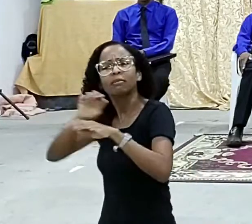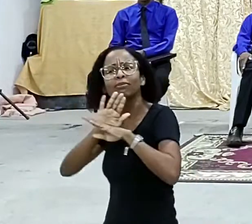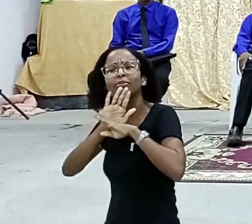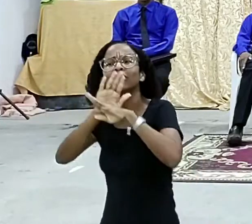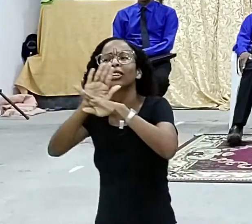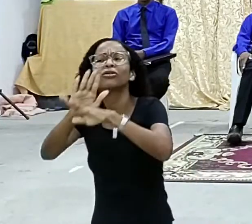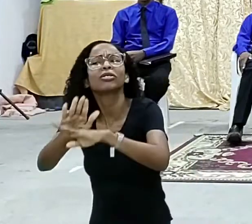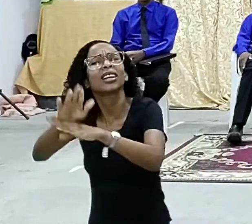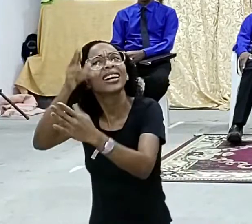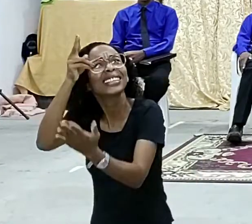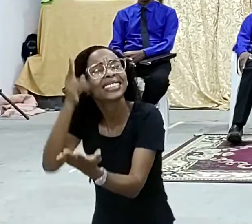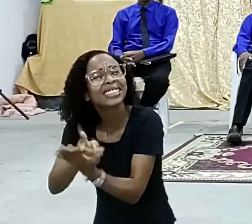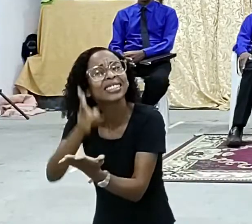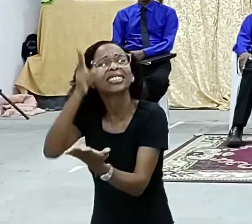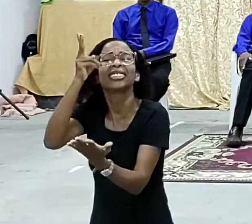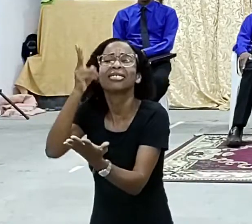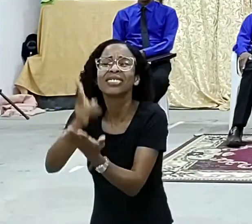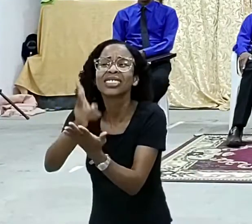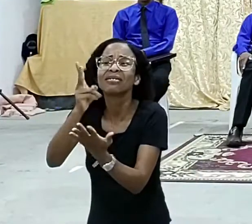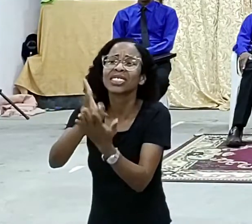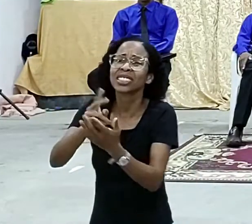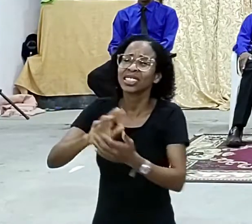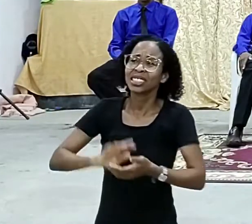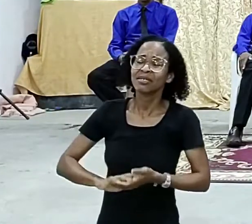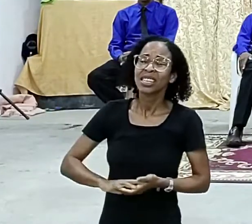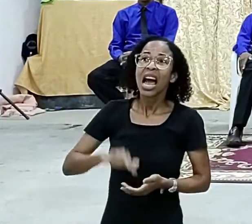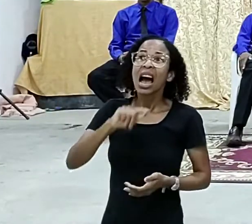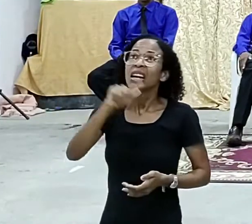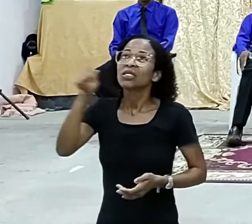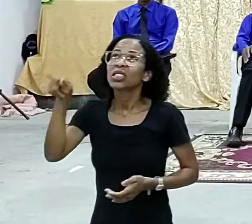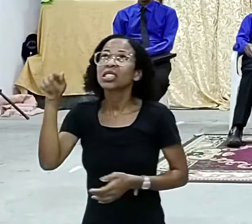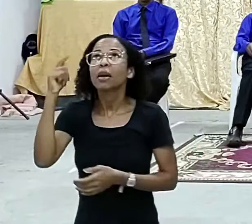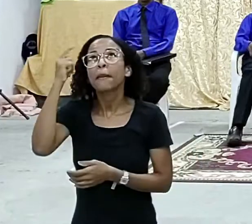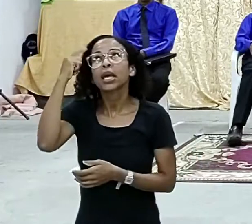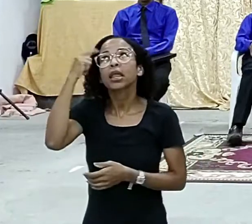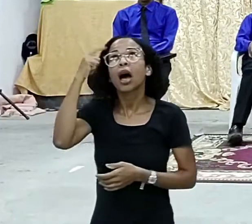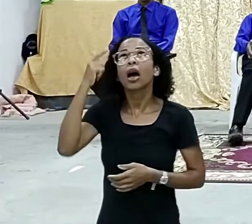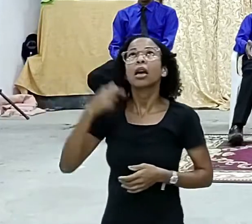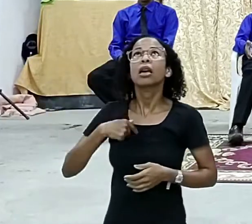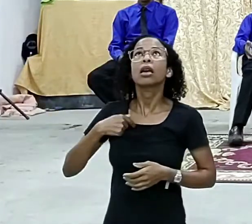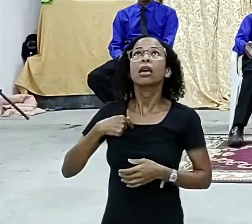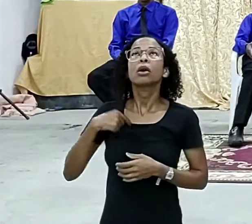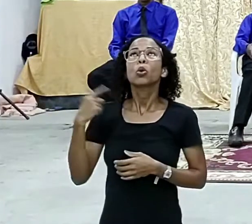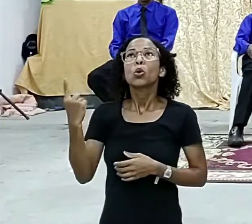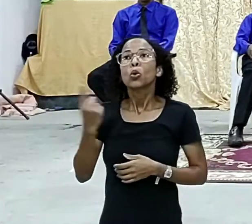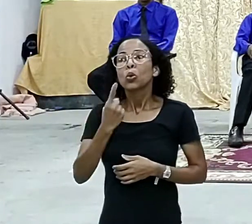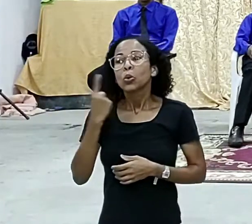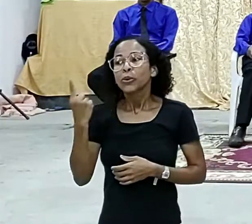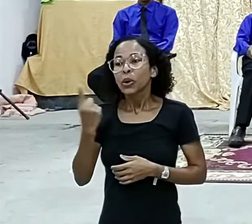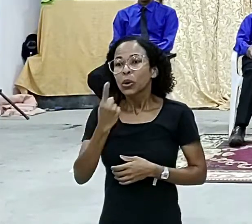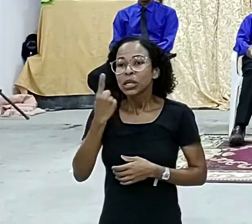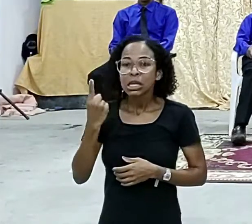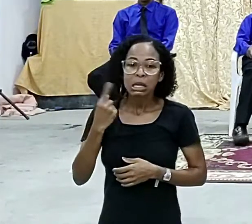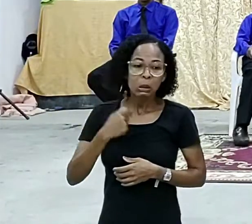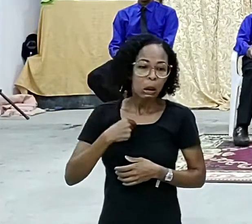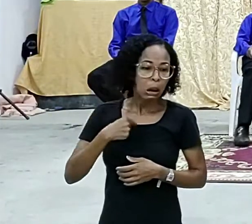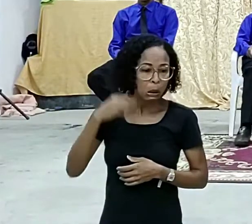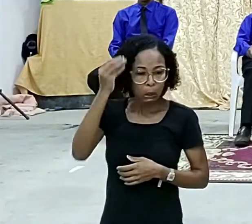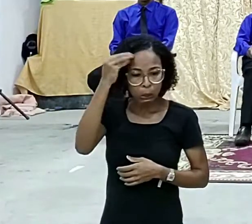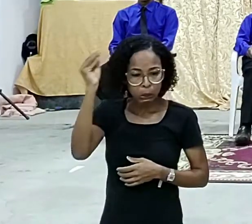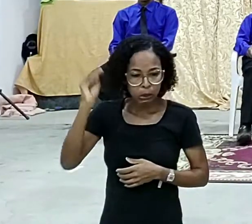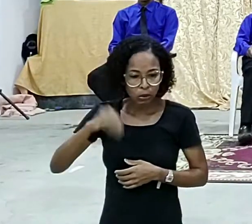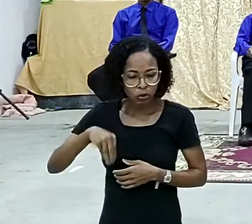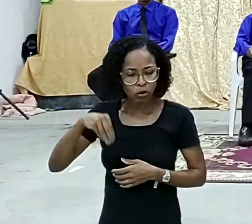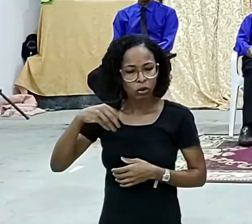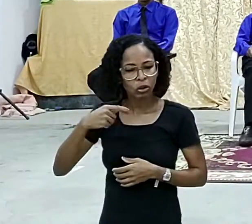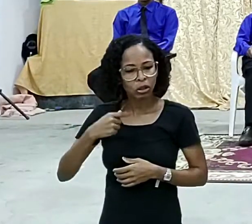ajudar. Nunca pense, eu estou sozinho. Nunca pense, eu vou perecer.